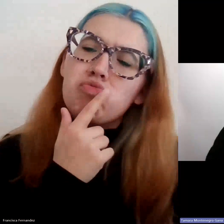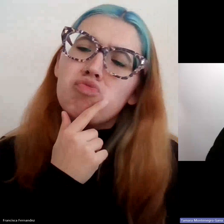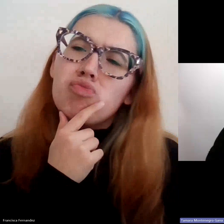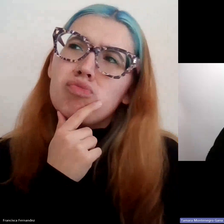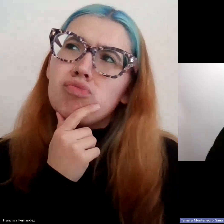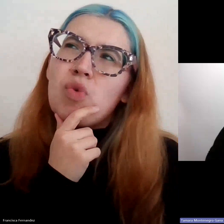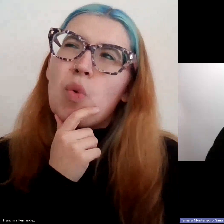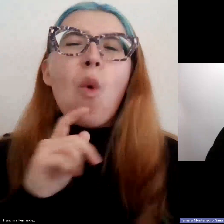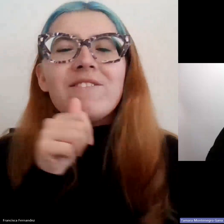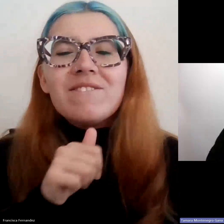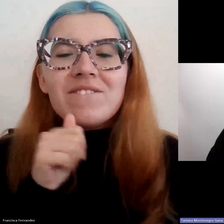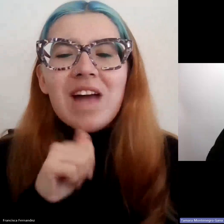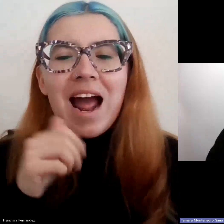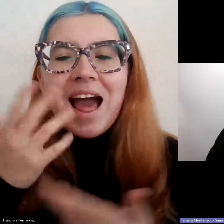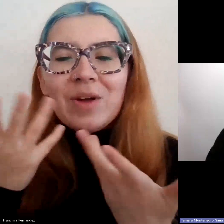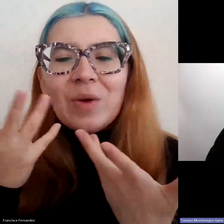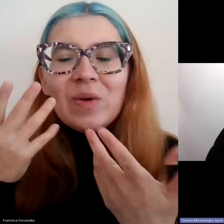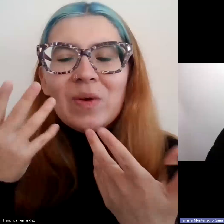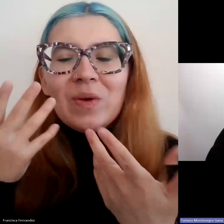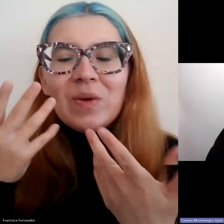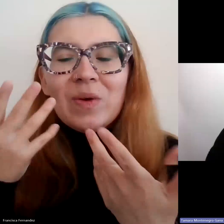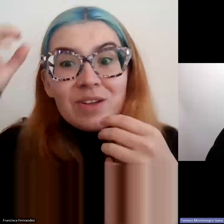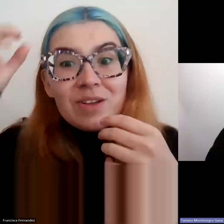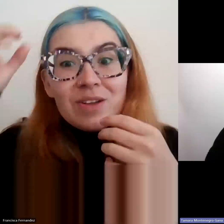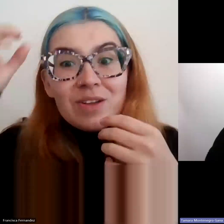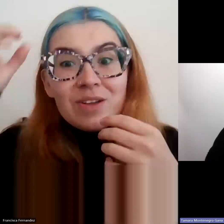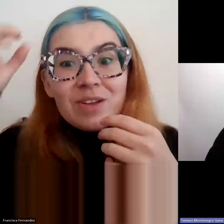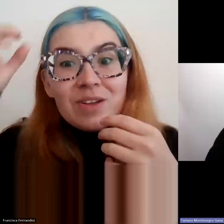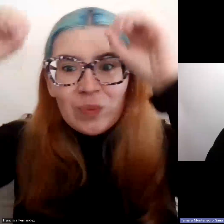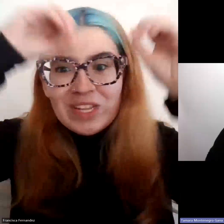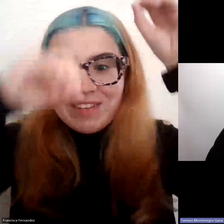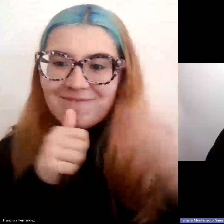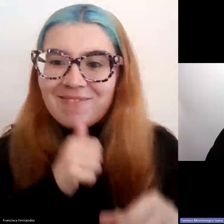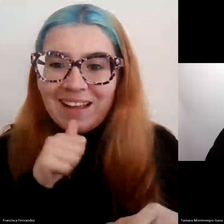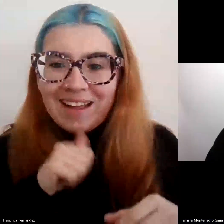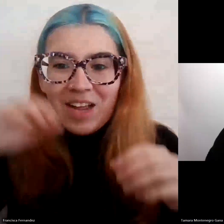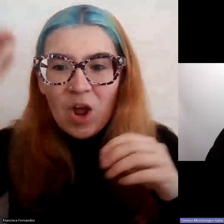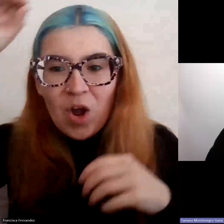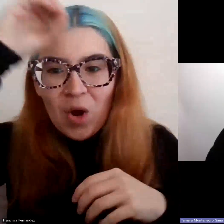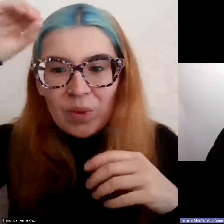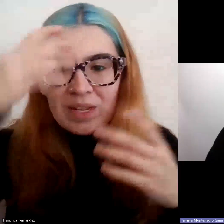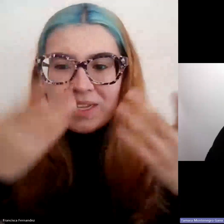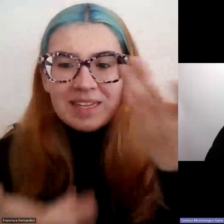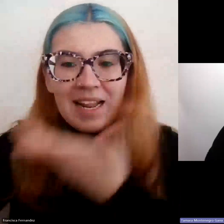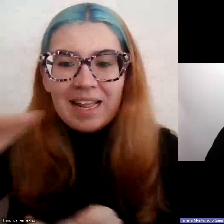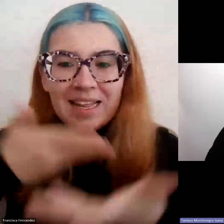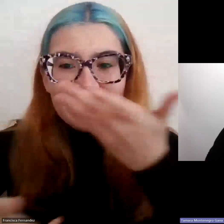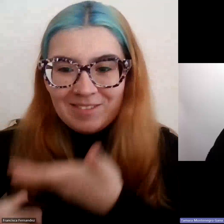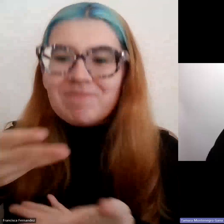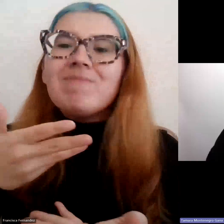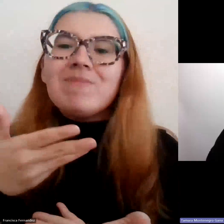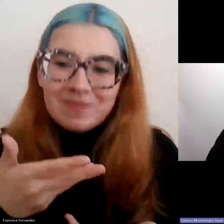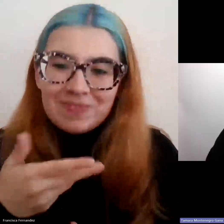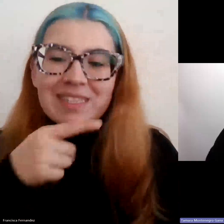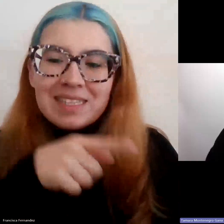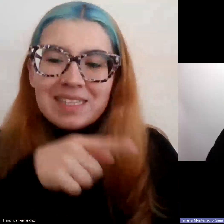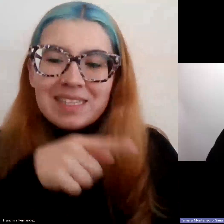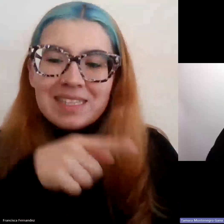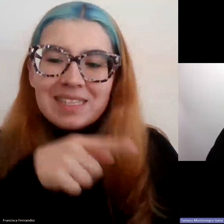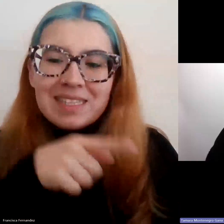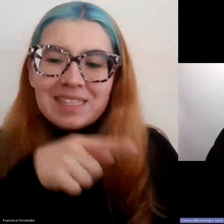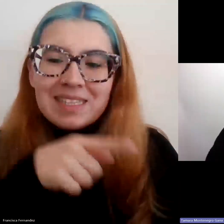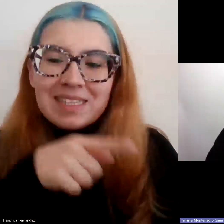preguntar, no sé, si tenía duda o si le faltaba aprender alguna cosa. alguna cosa, sus opiniones, conocer su opinión,